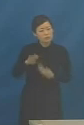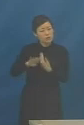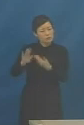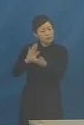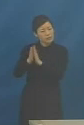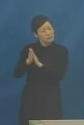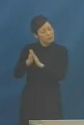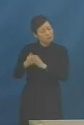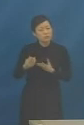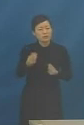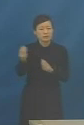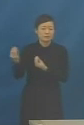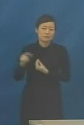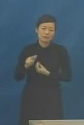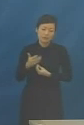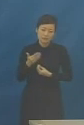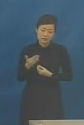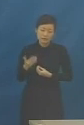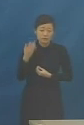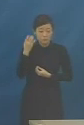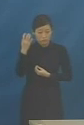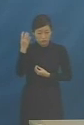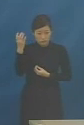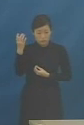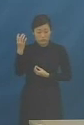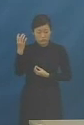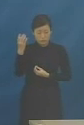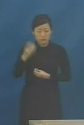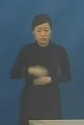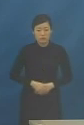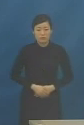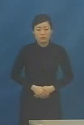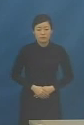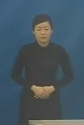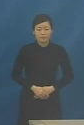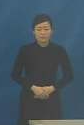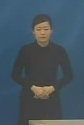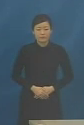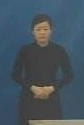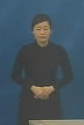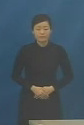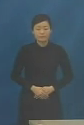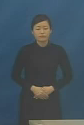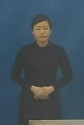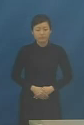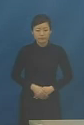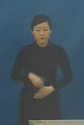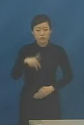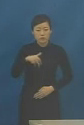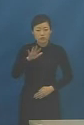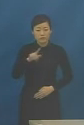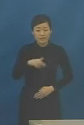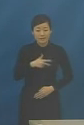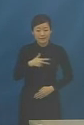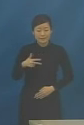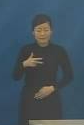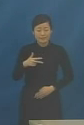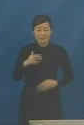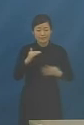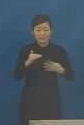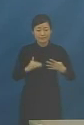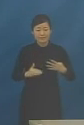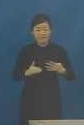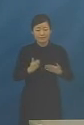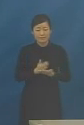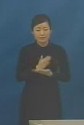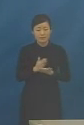ではないかなというふうに推察を致しておりますこのステージ判断につきましてはかねて分科会で